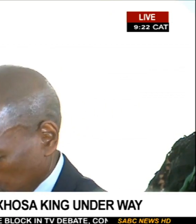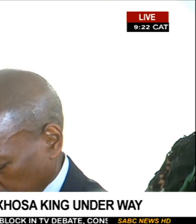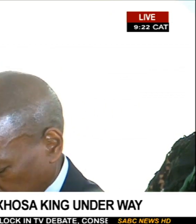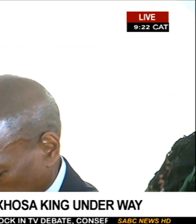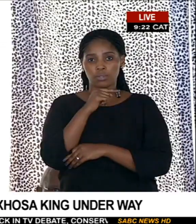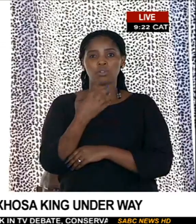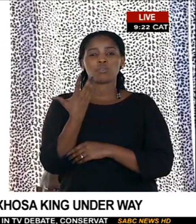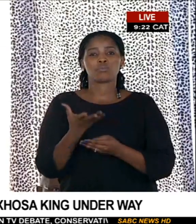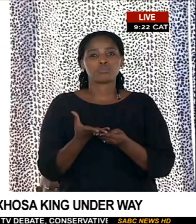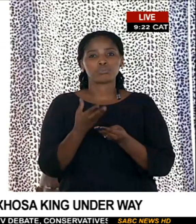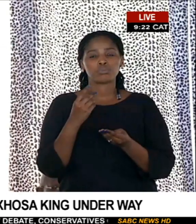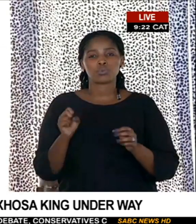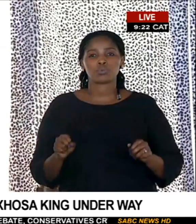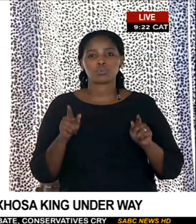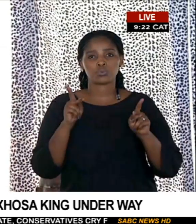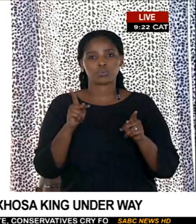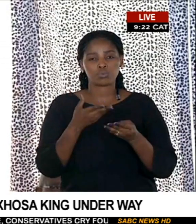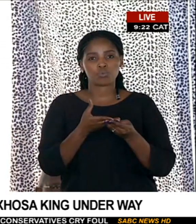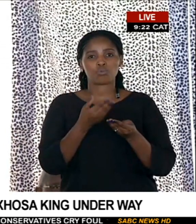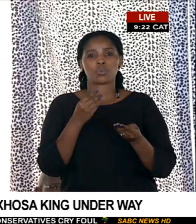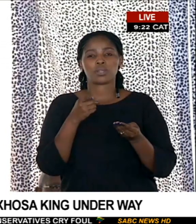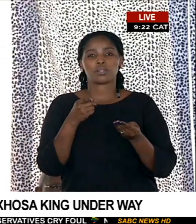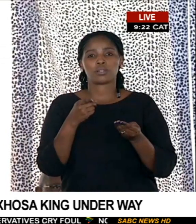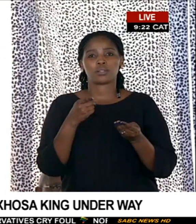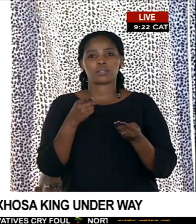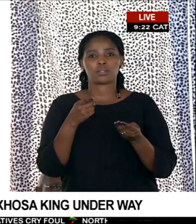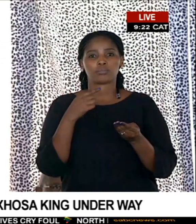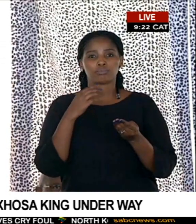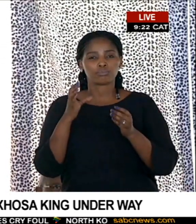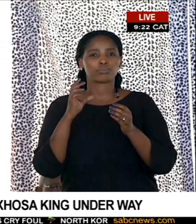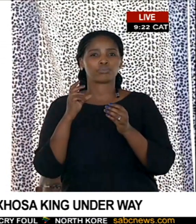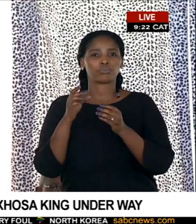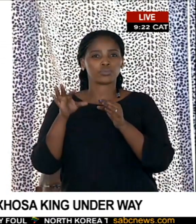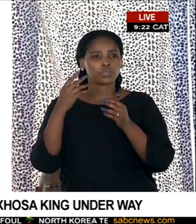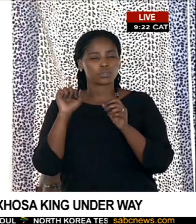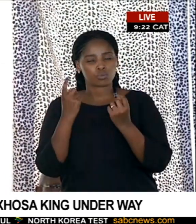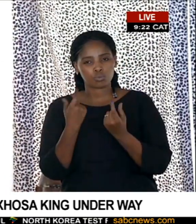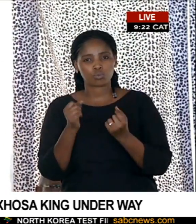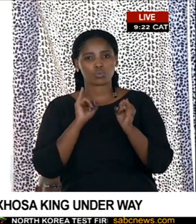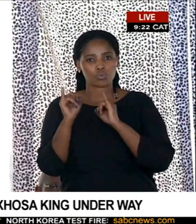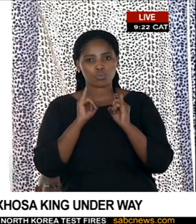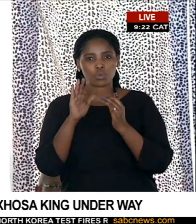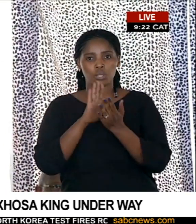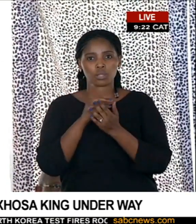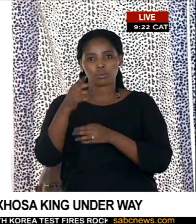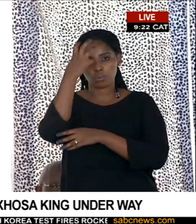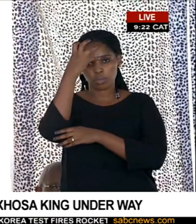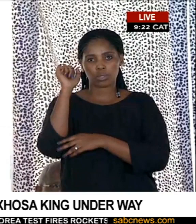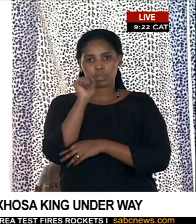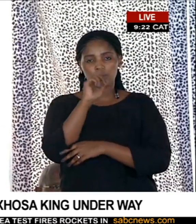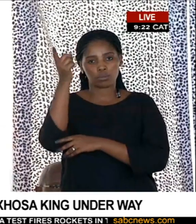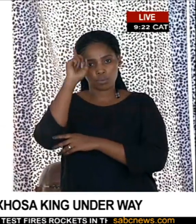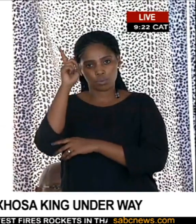lokuzowufumana ukudlana indlebe nekumkani yamaXhosa nezinye iikumkani kwiSouthern